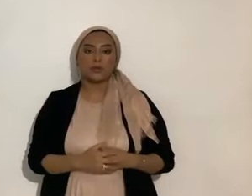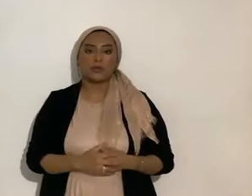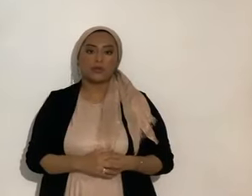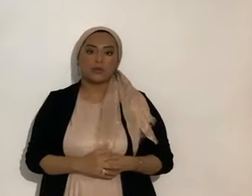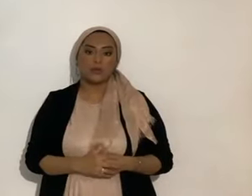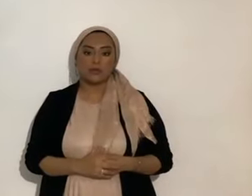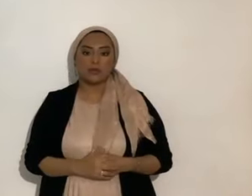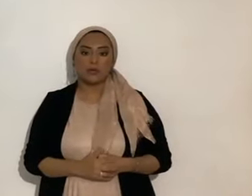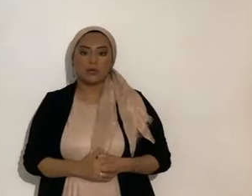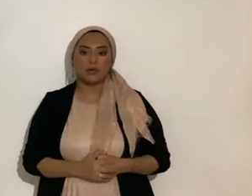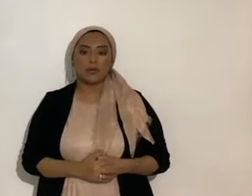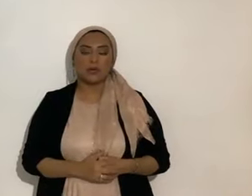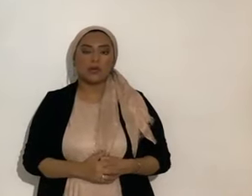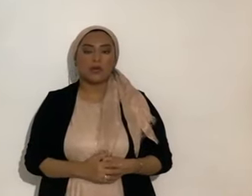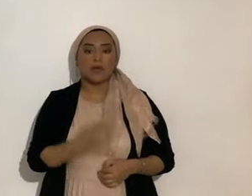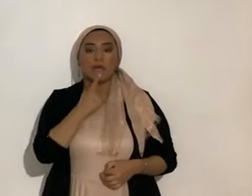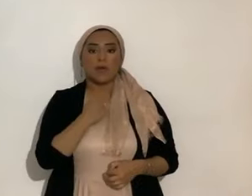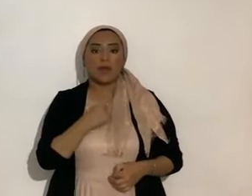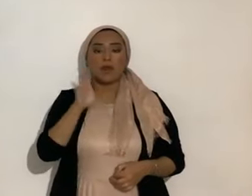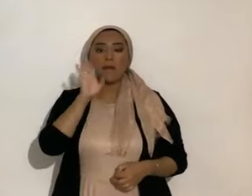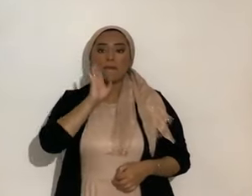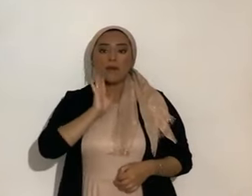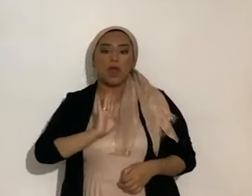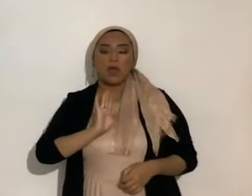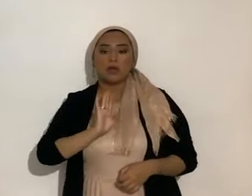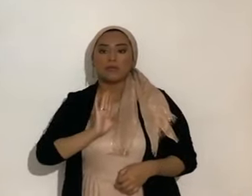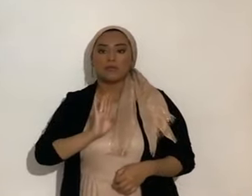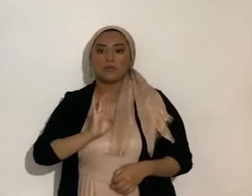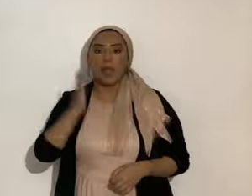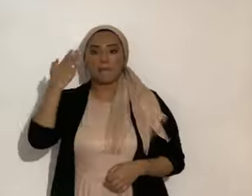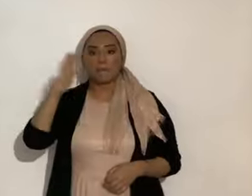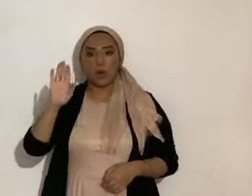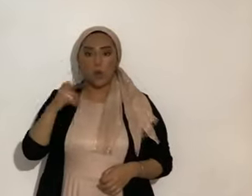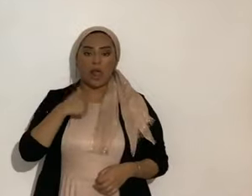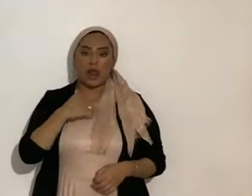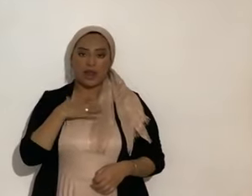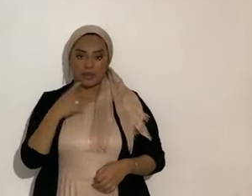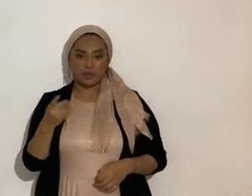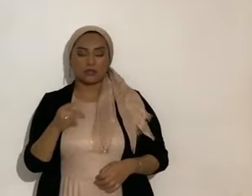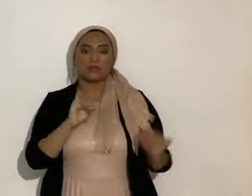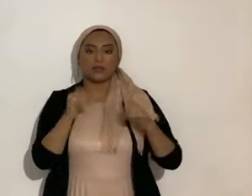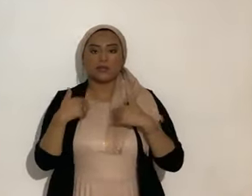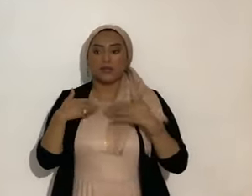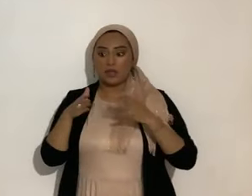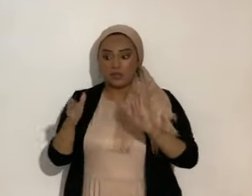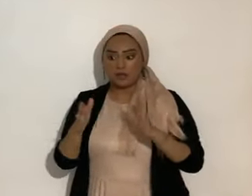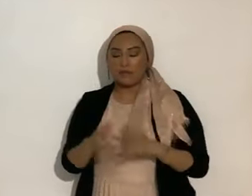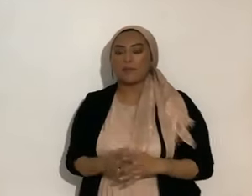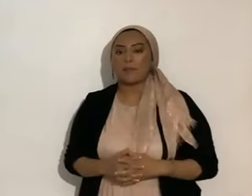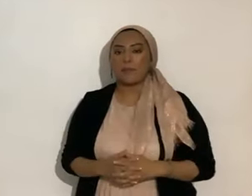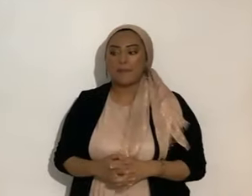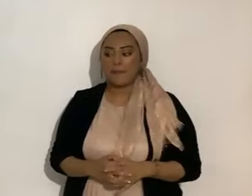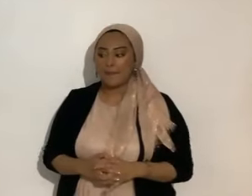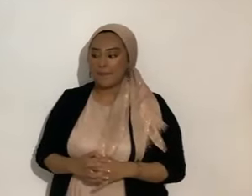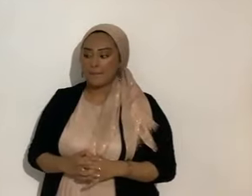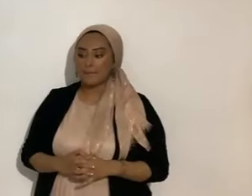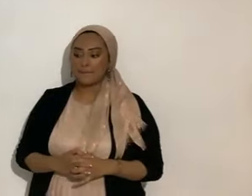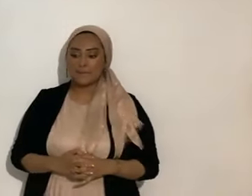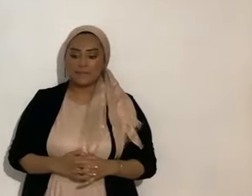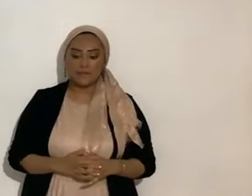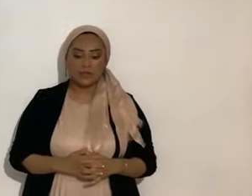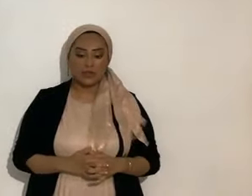y azul. ¿Tú cuál color prefieres? ¿Sí? Bueno, también hay formas. También hay formas. Hay